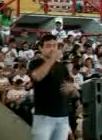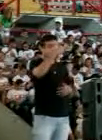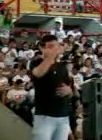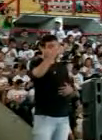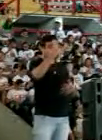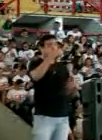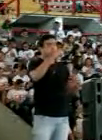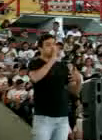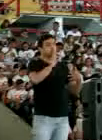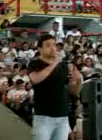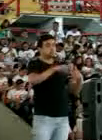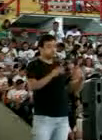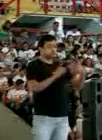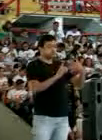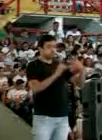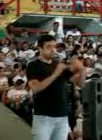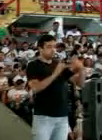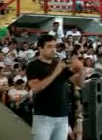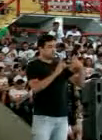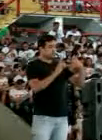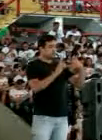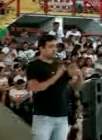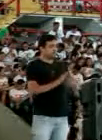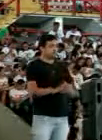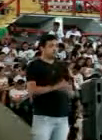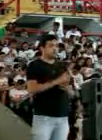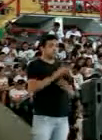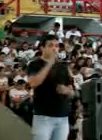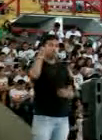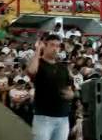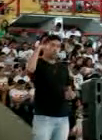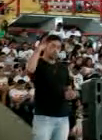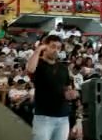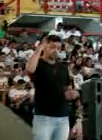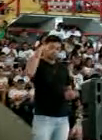questão é a letra D, de doidinho.